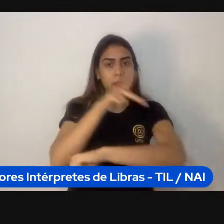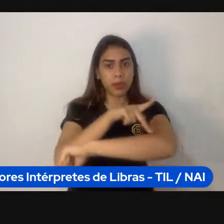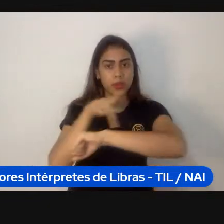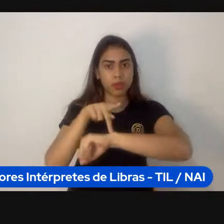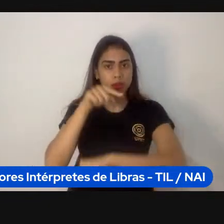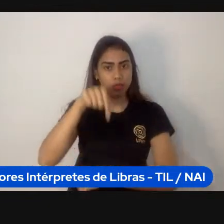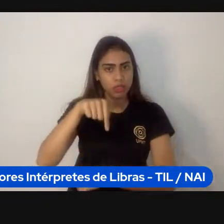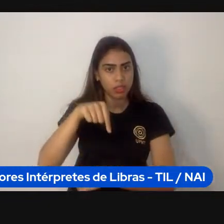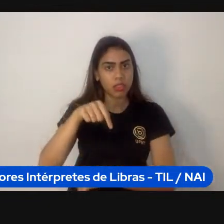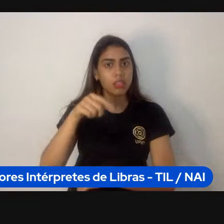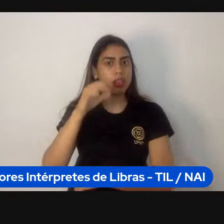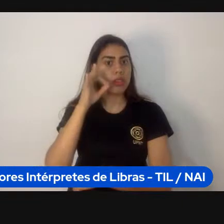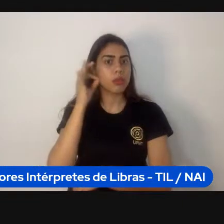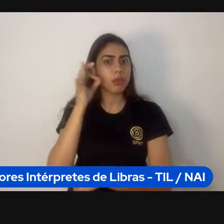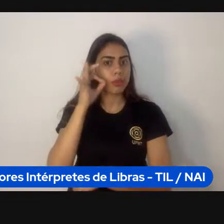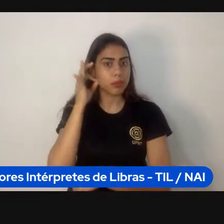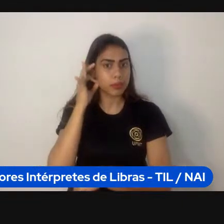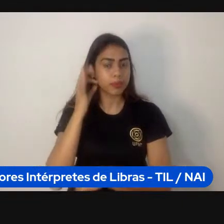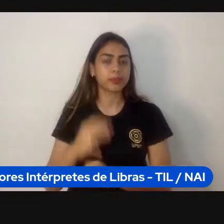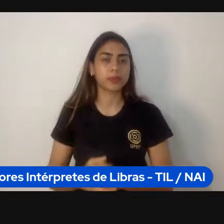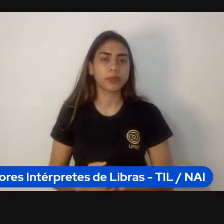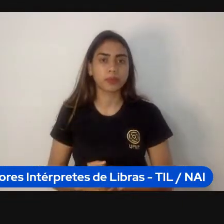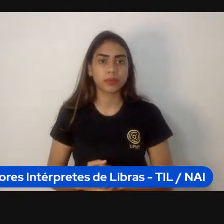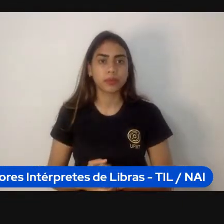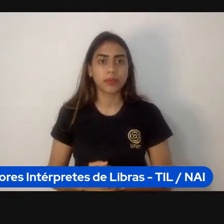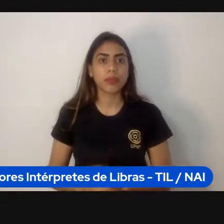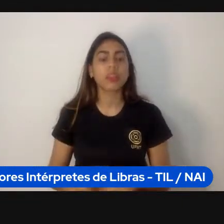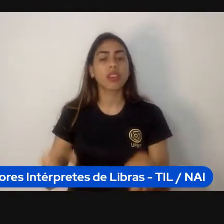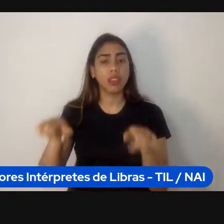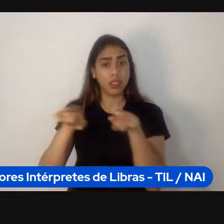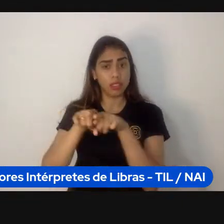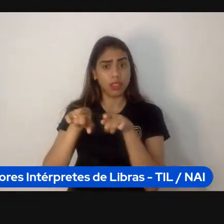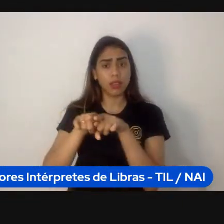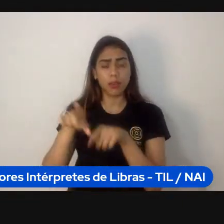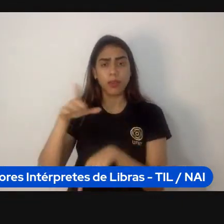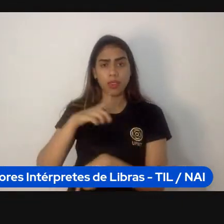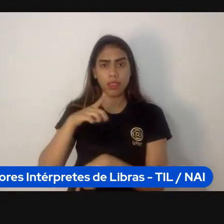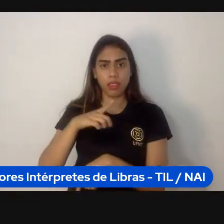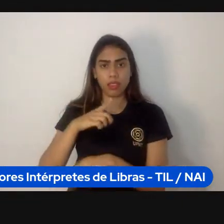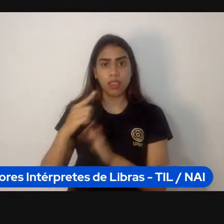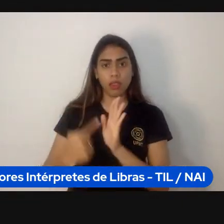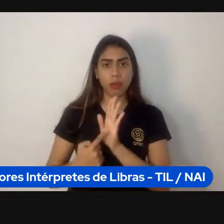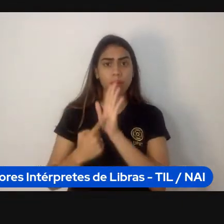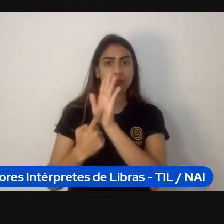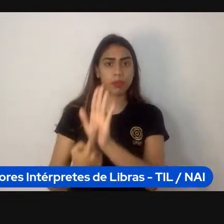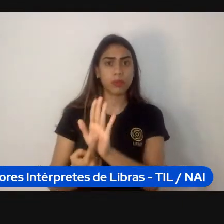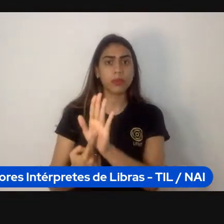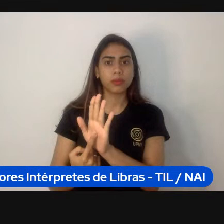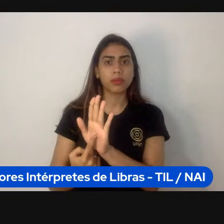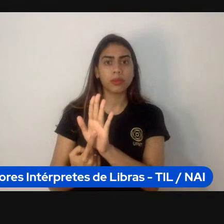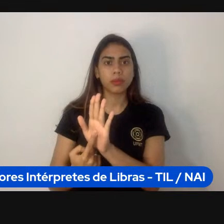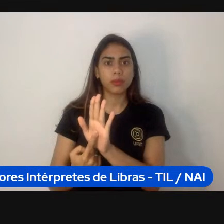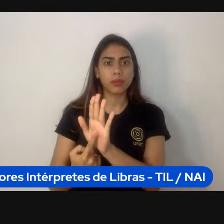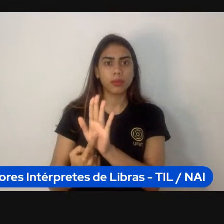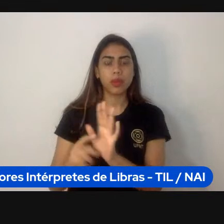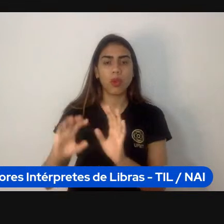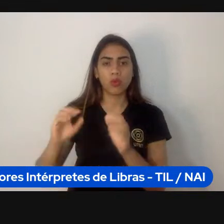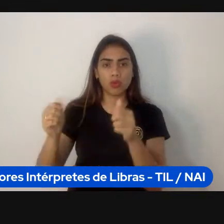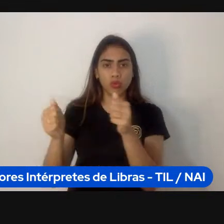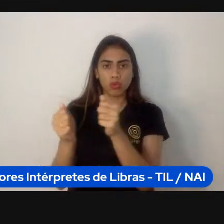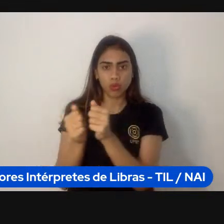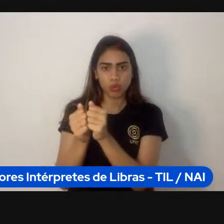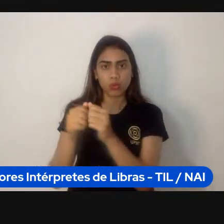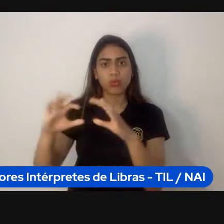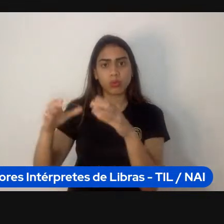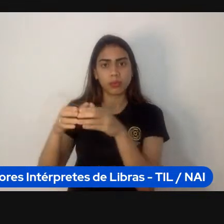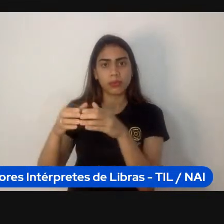apresentação em formato de grupo de trabalho na última semana de psicologia, que nos proporcionou trocas, sobre a temática de educação